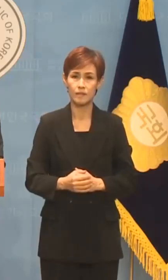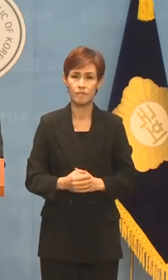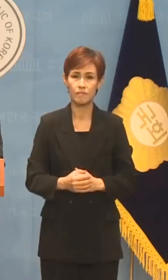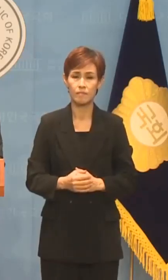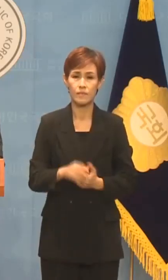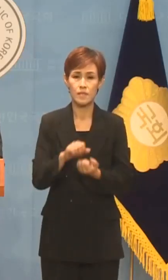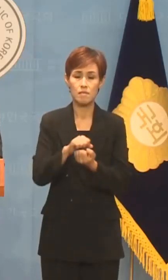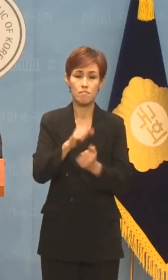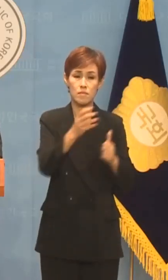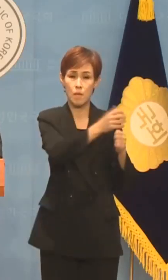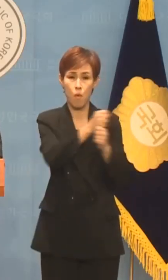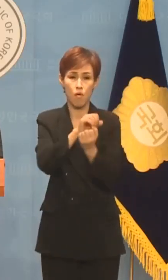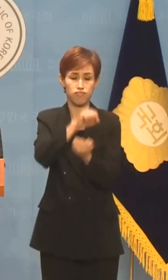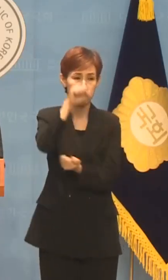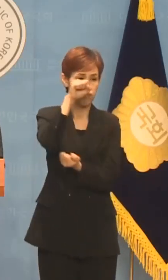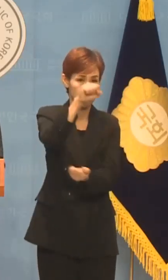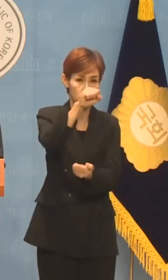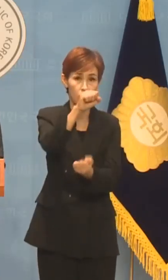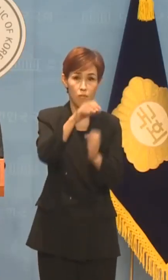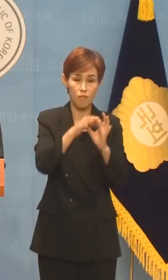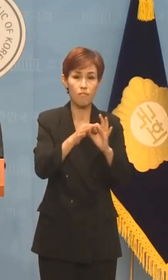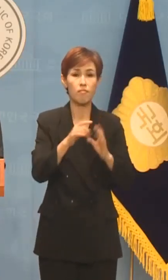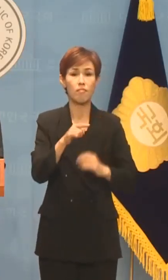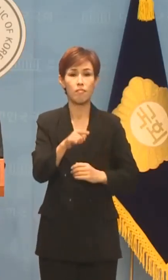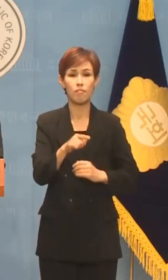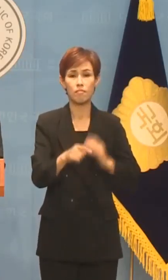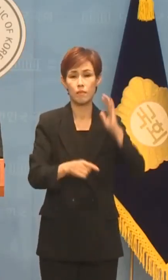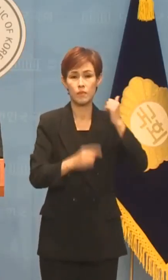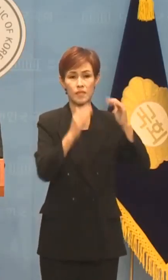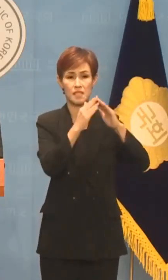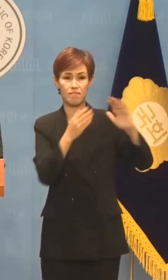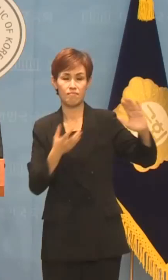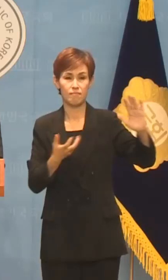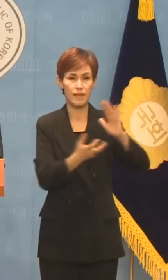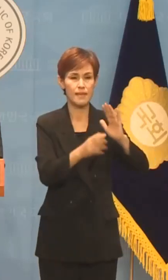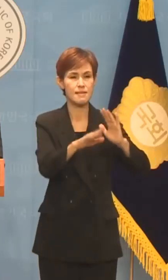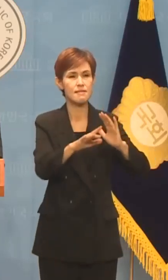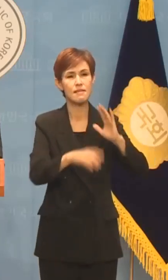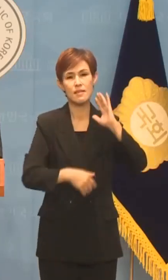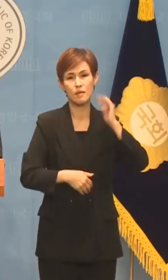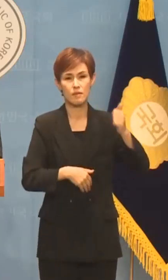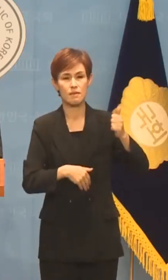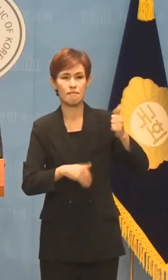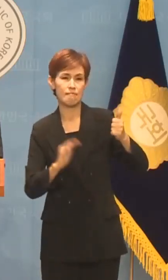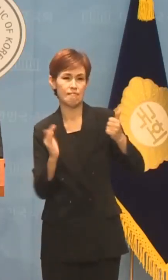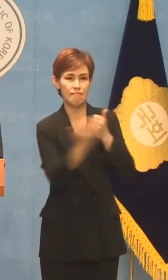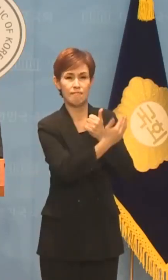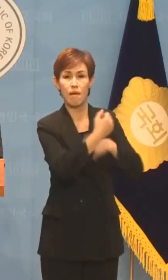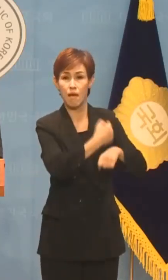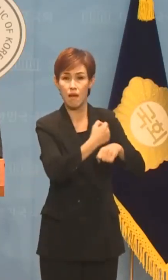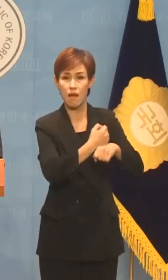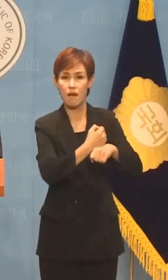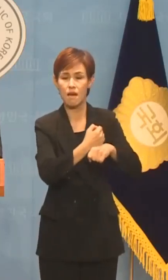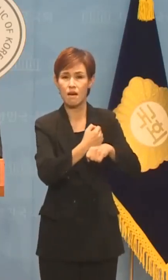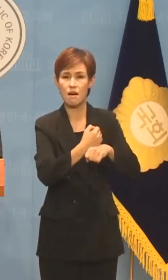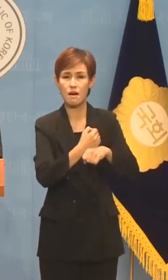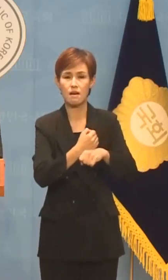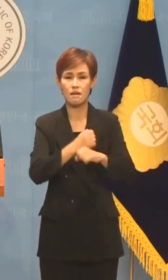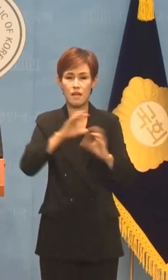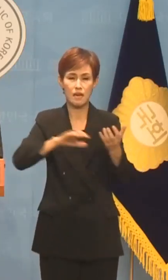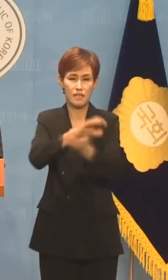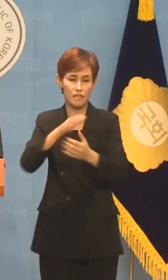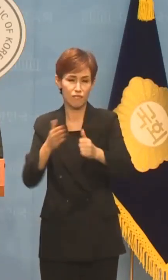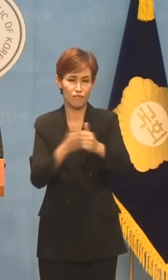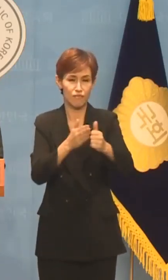체포영장 집행에 한남동 관저까지 달려가서 내란 수괴를 결사옹이하고 선전선동죄를